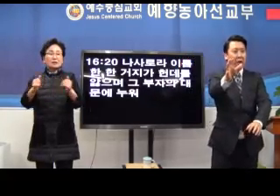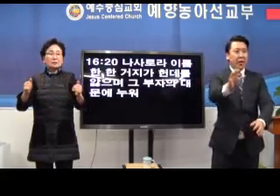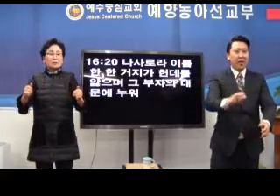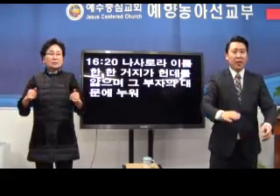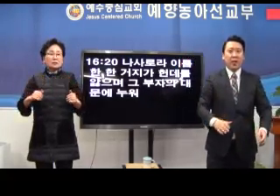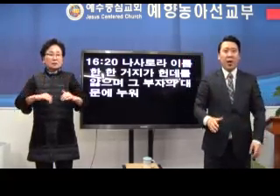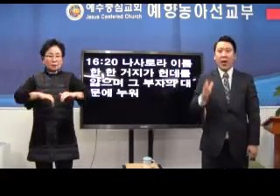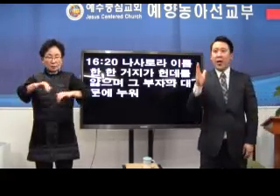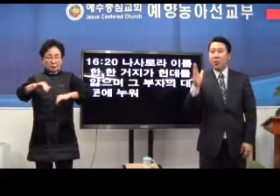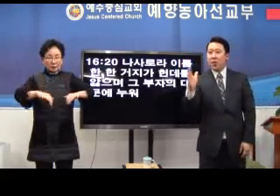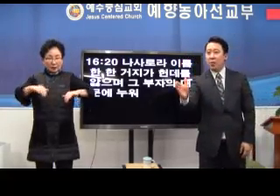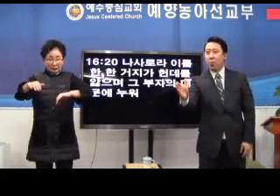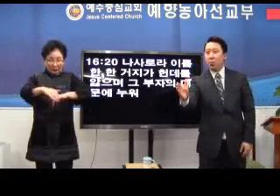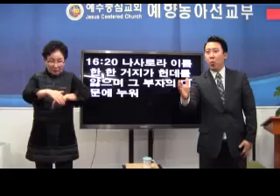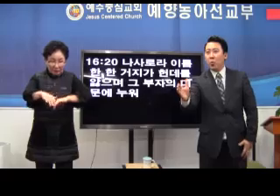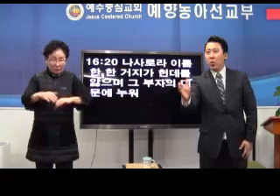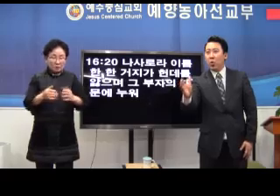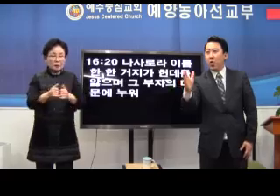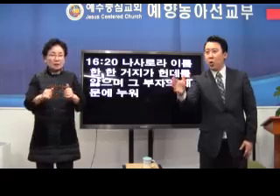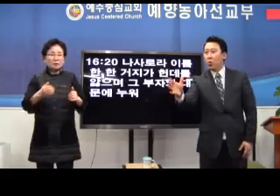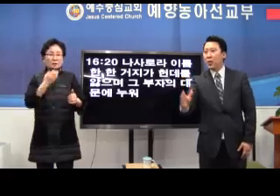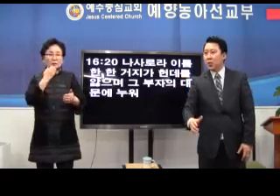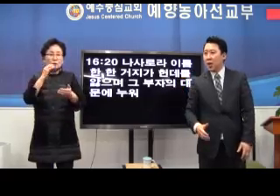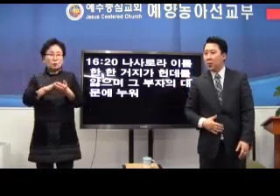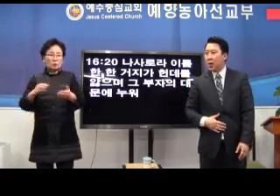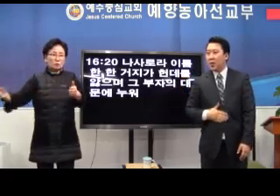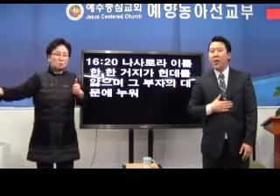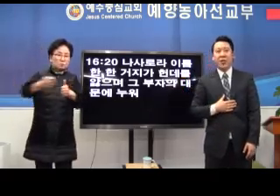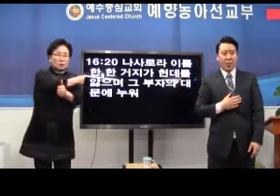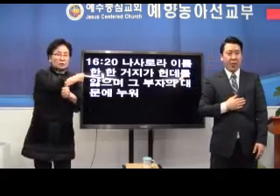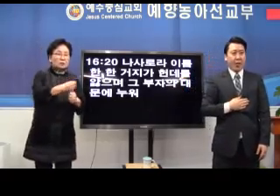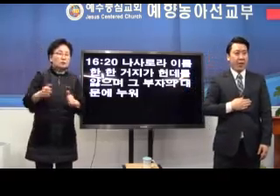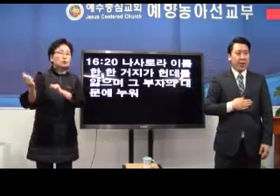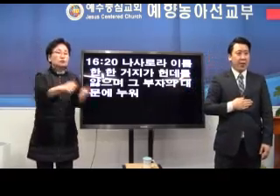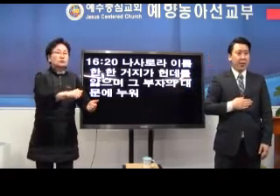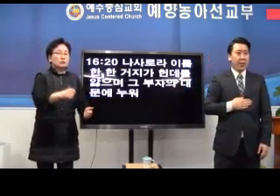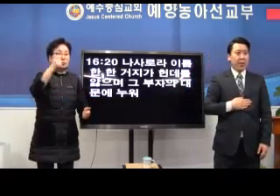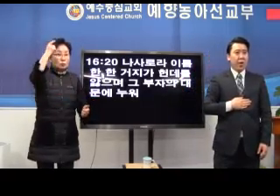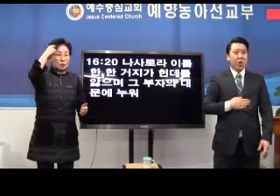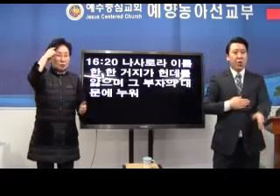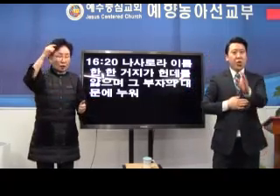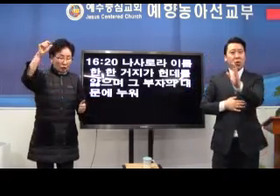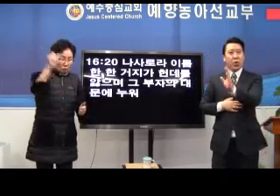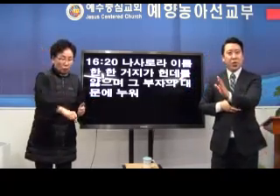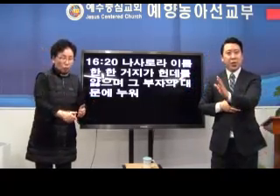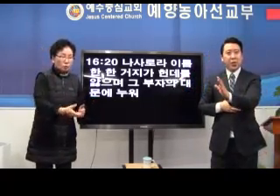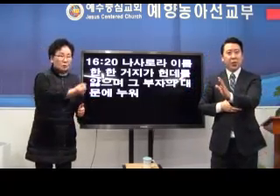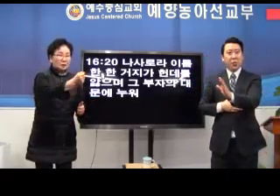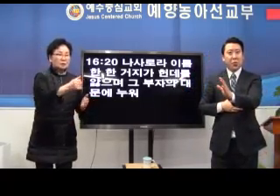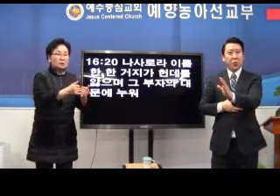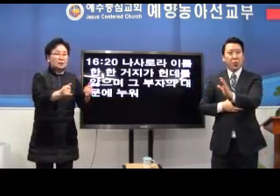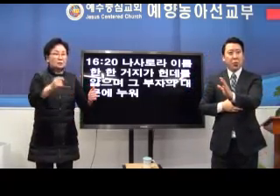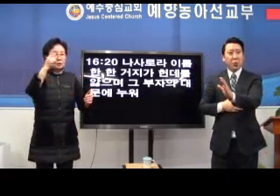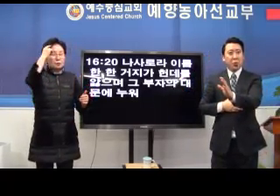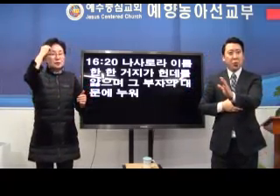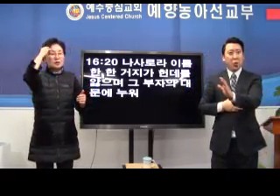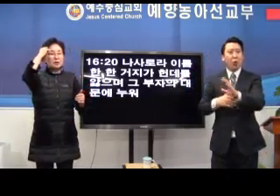왜? 하나님을 잘 못 믿고 저주받은 사람이라 생각했기 때문에. 그래서 이 거지는 어딜